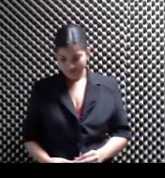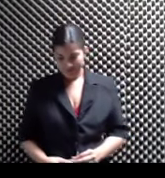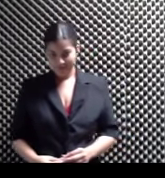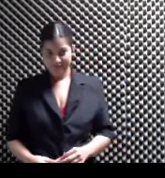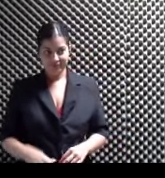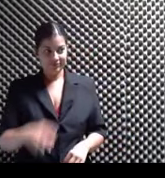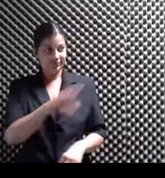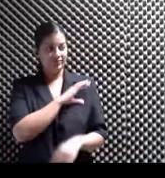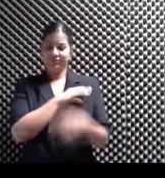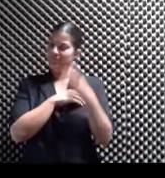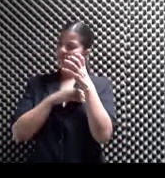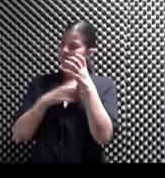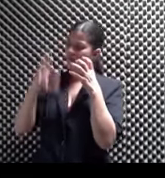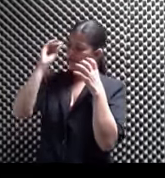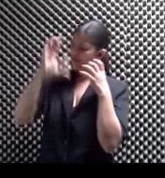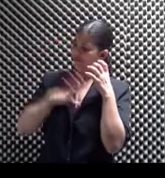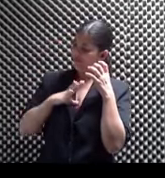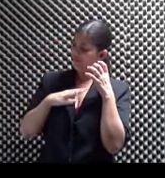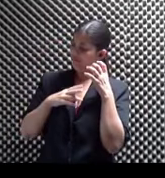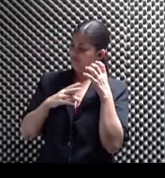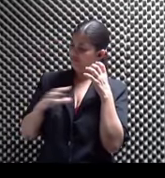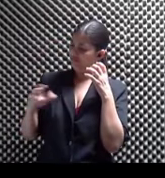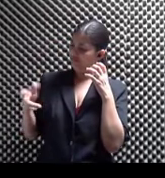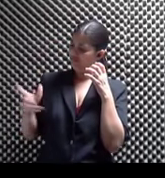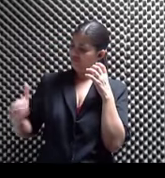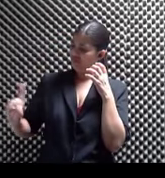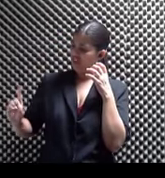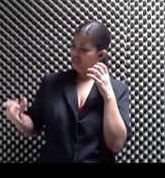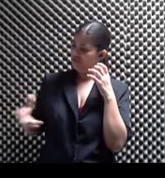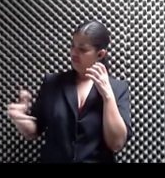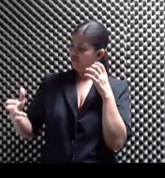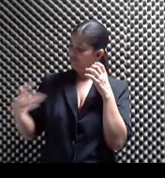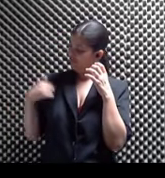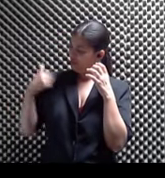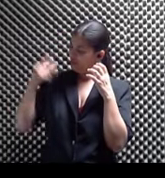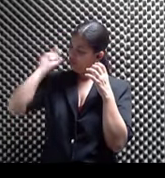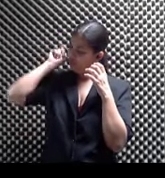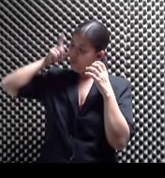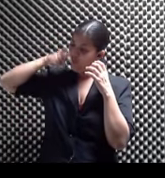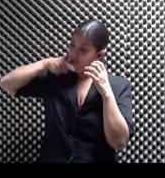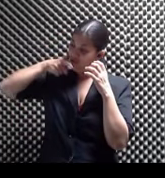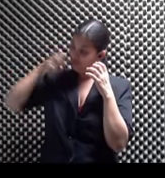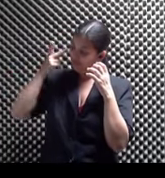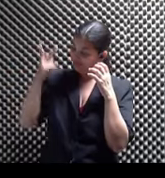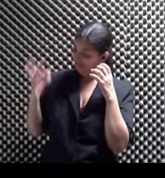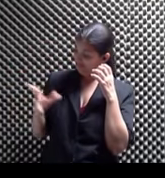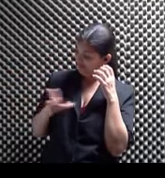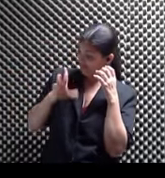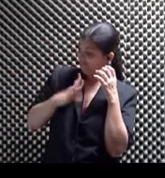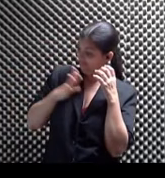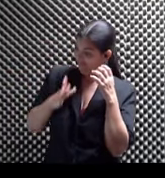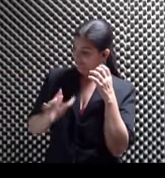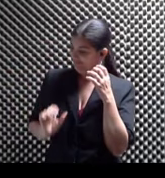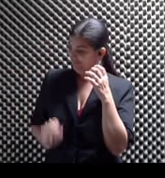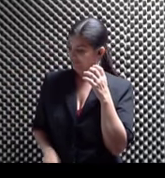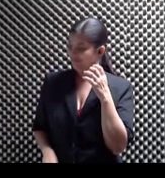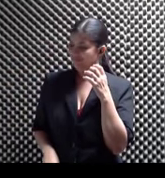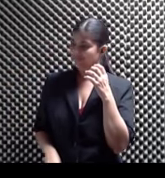El sujeto maneja por el carril derecho. Lleva un Bluetooth colocado con mucha gracia detrás de la